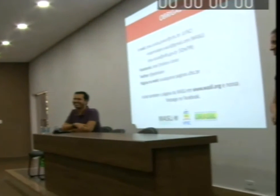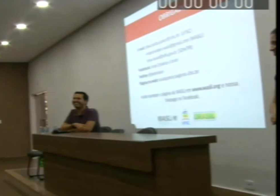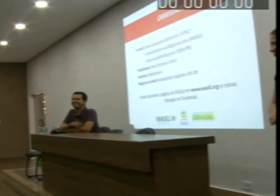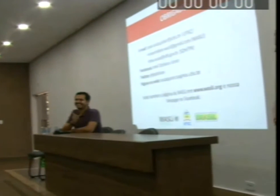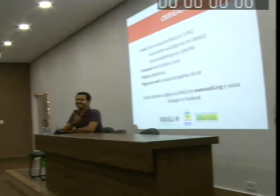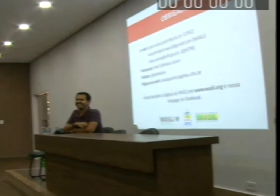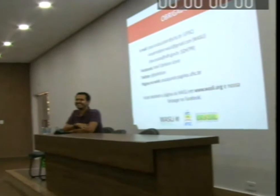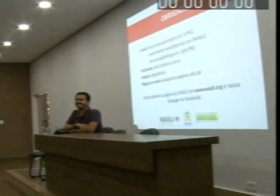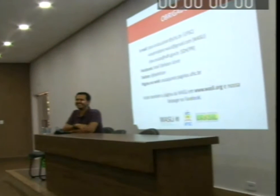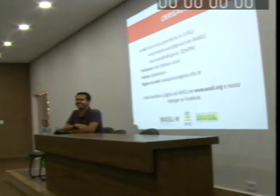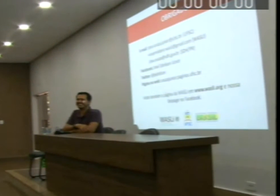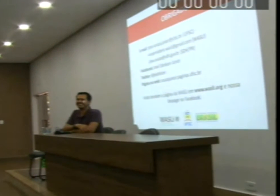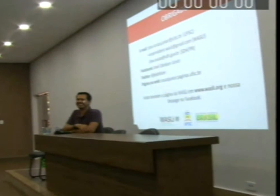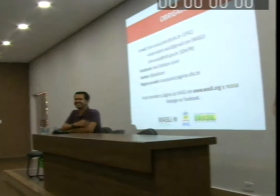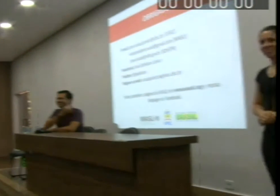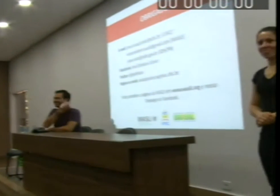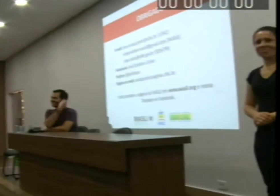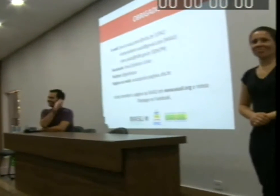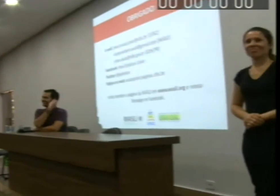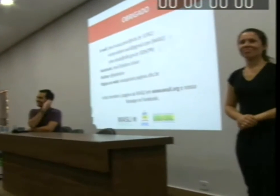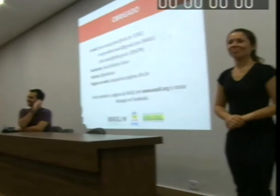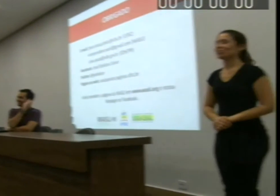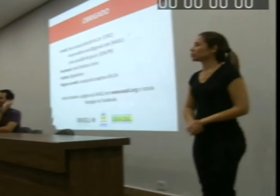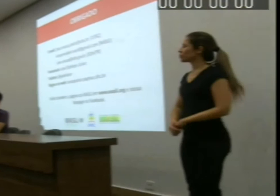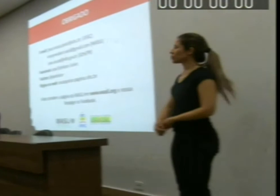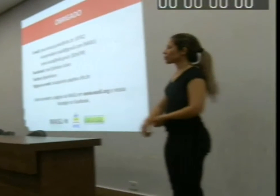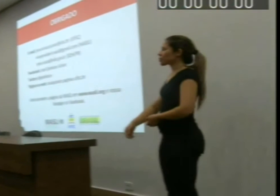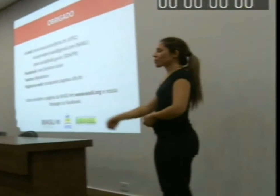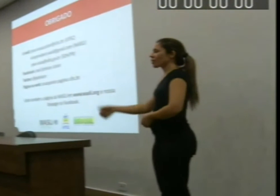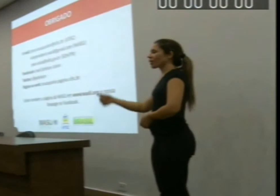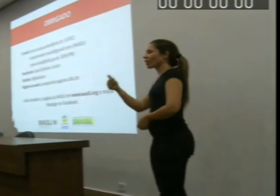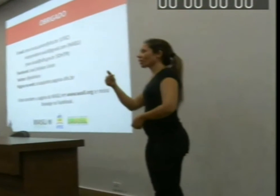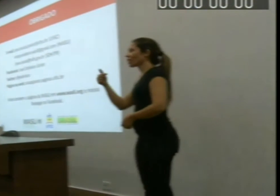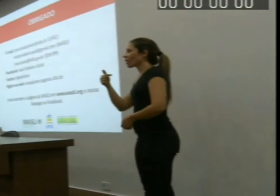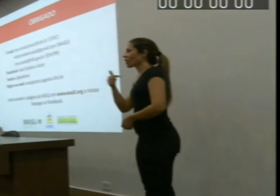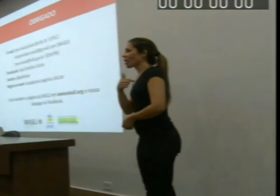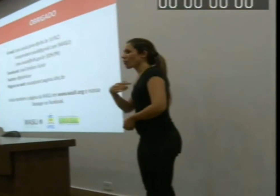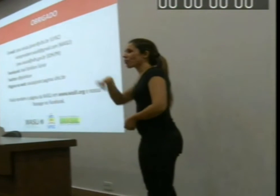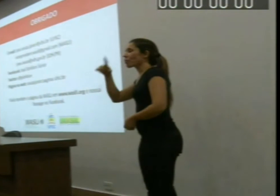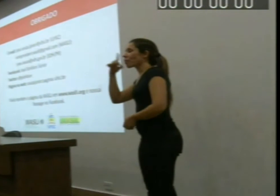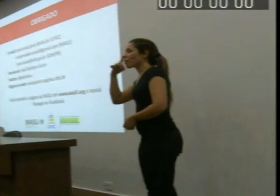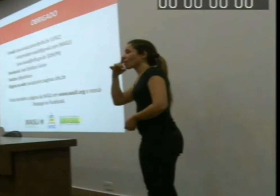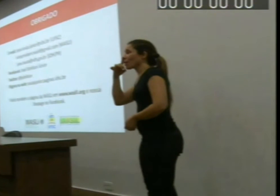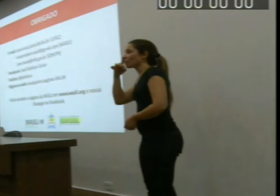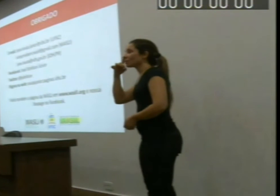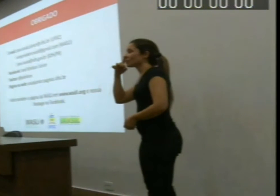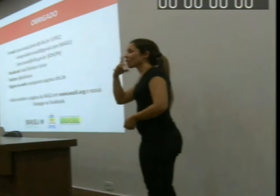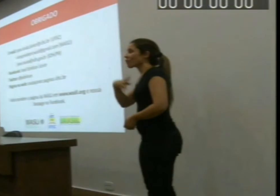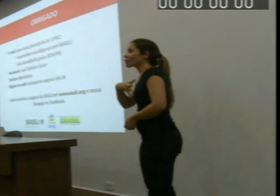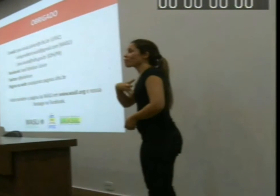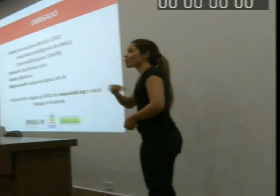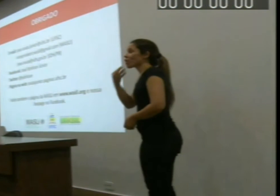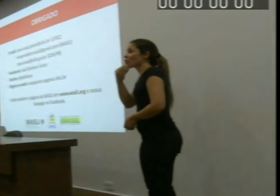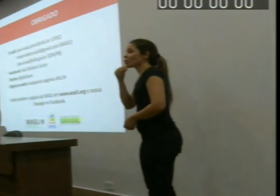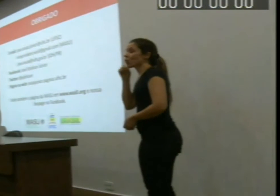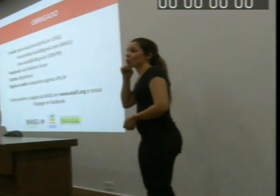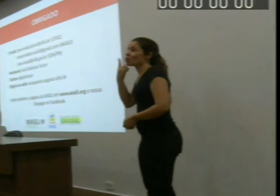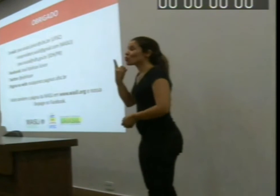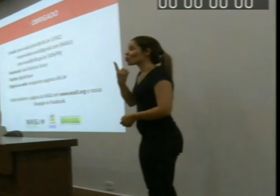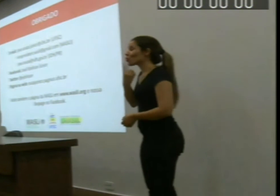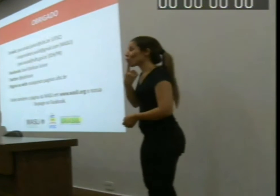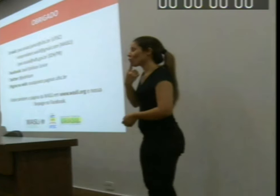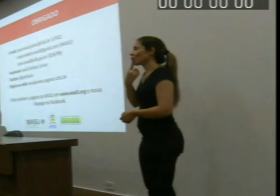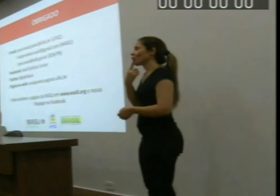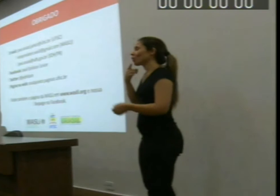obrigada eu sou mãe de S e eu gostaria vou voltar paraa área da Educação uhum